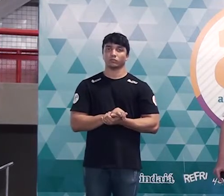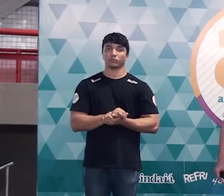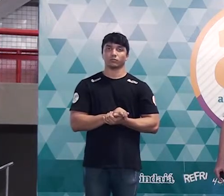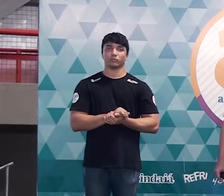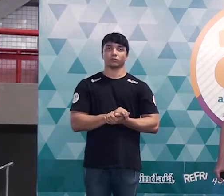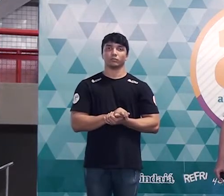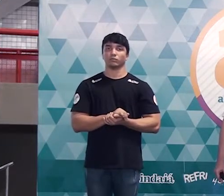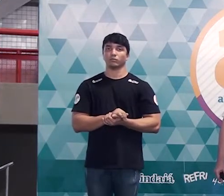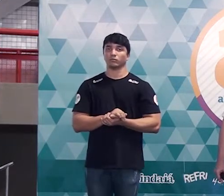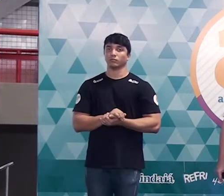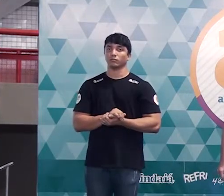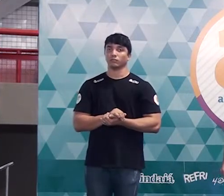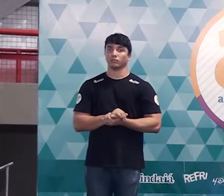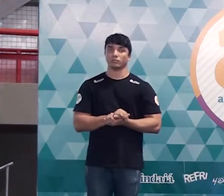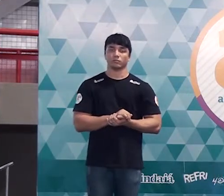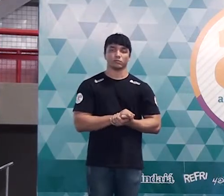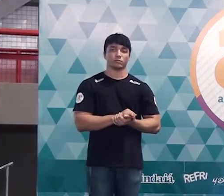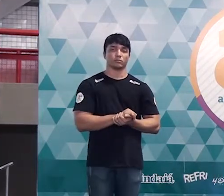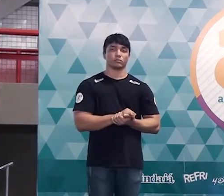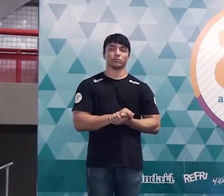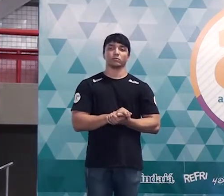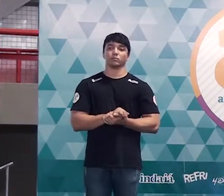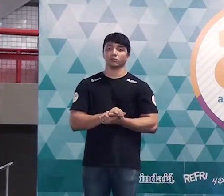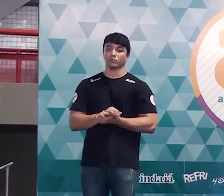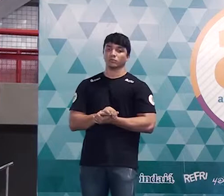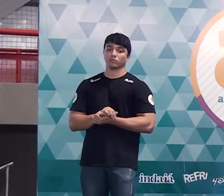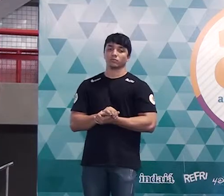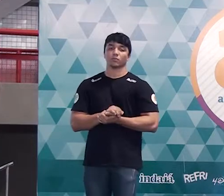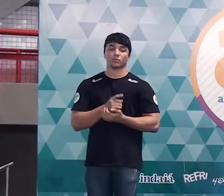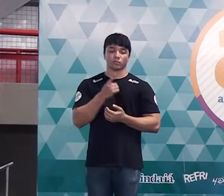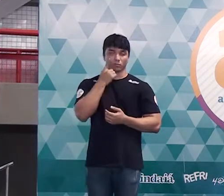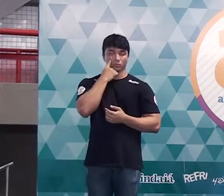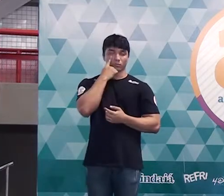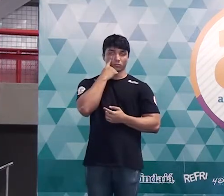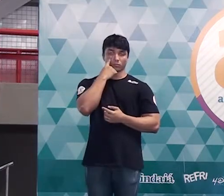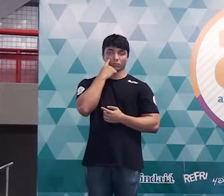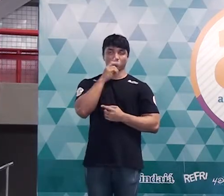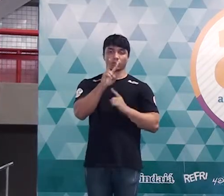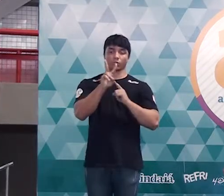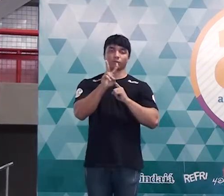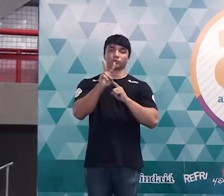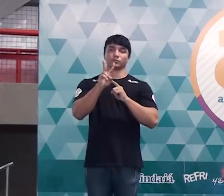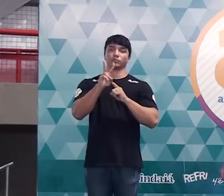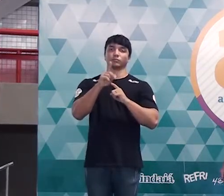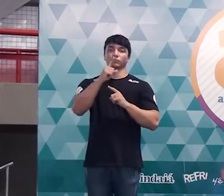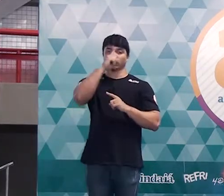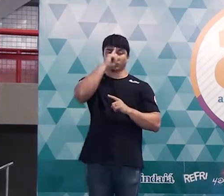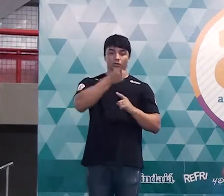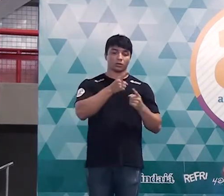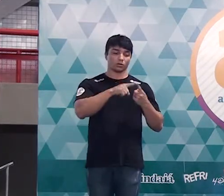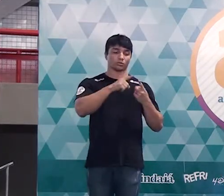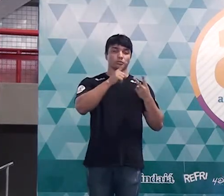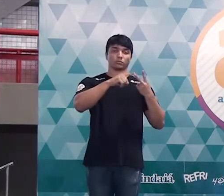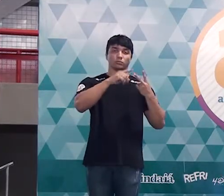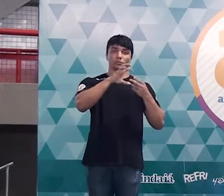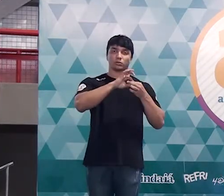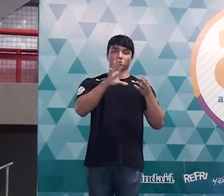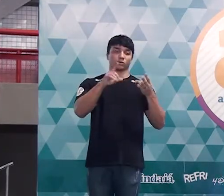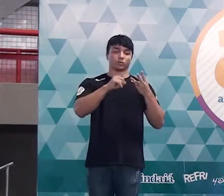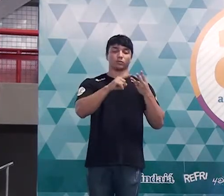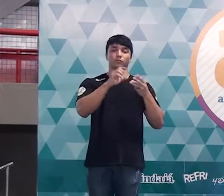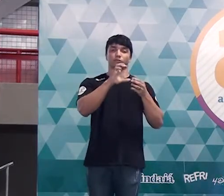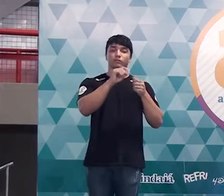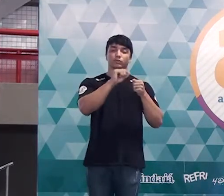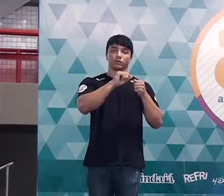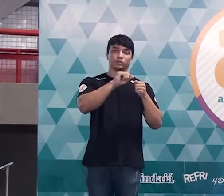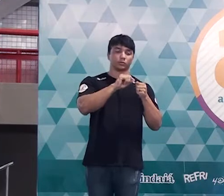Não é ouvir, sentir, não. É ouvir, sentir, né? Mandar, deixar, fazer, ver, ouvir, sentir. Professor, o